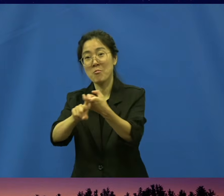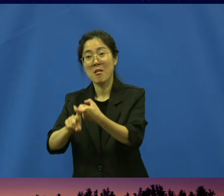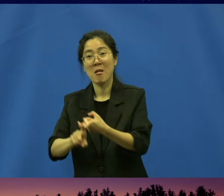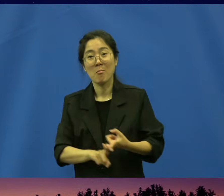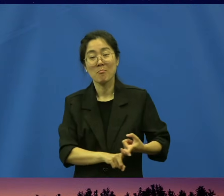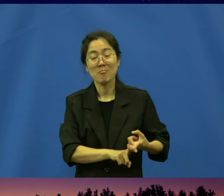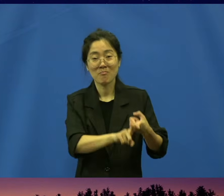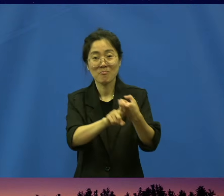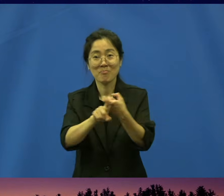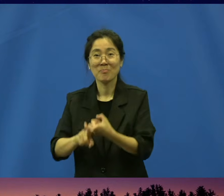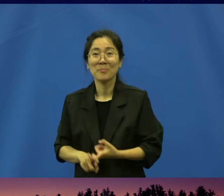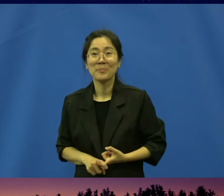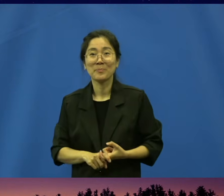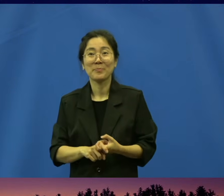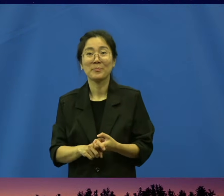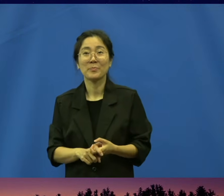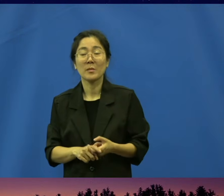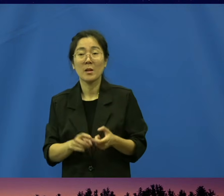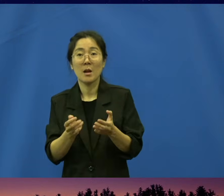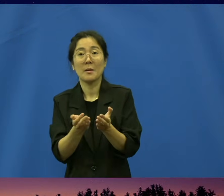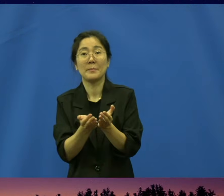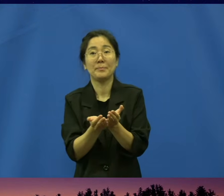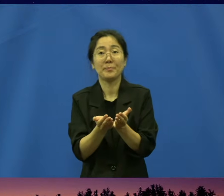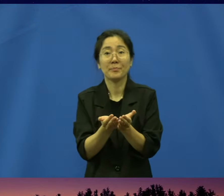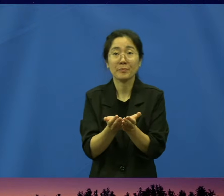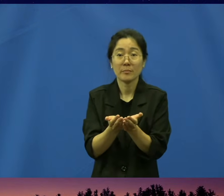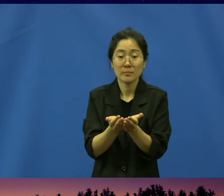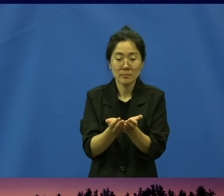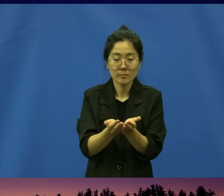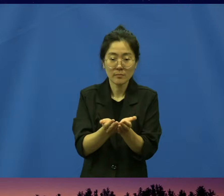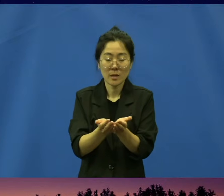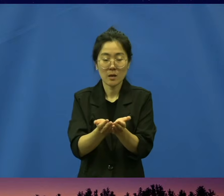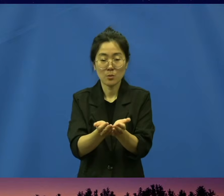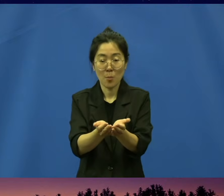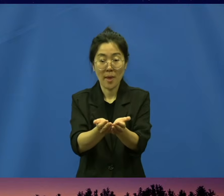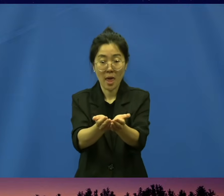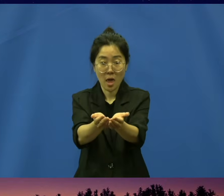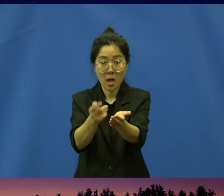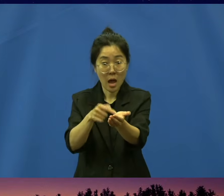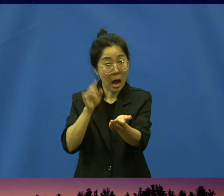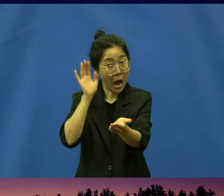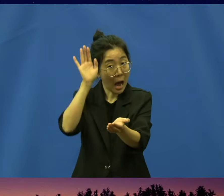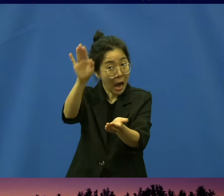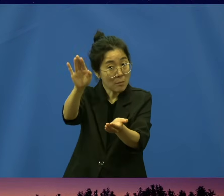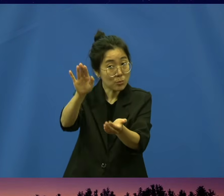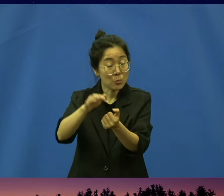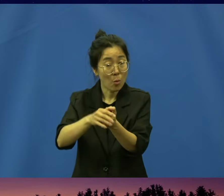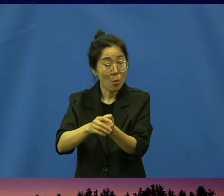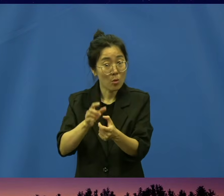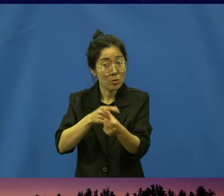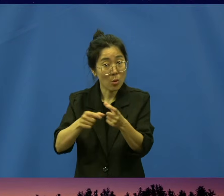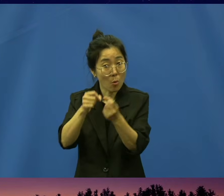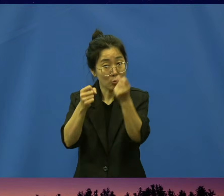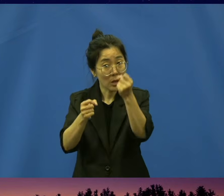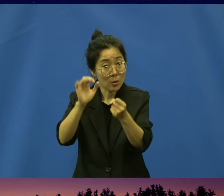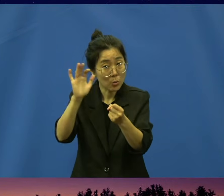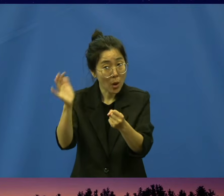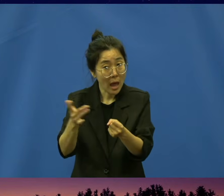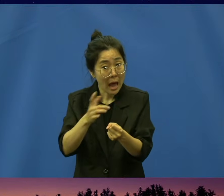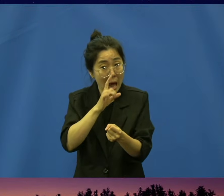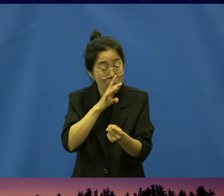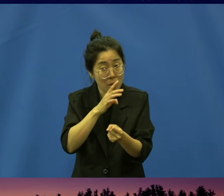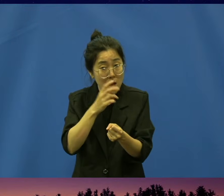것은 배를 전체를 끄집어내가지고 전부 검사하는 겁니다. 이 배가 낡은 배이기 때문에 더욱더 검사가